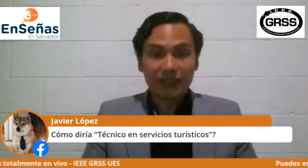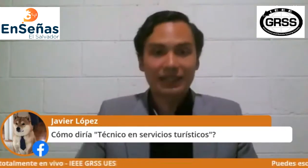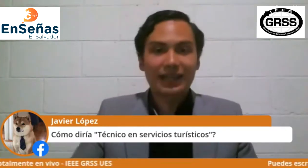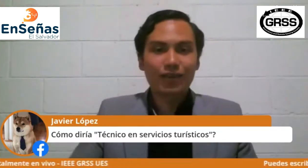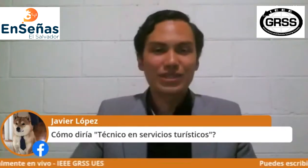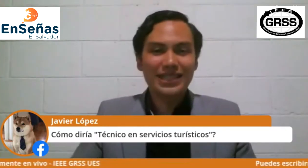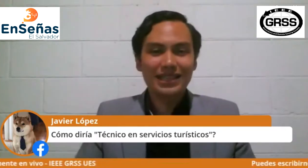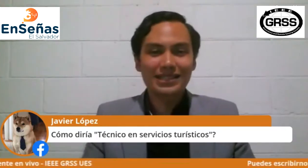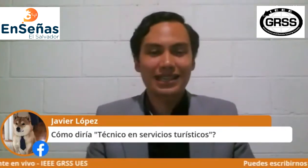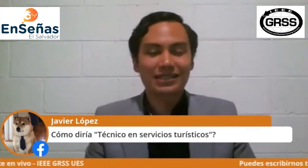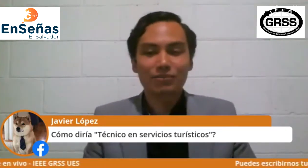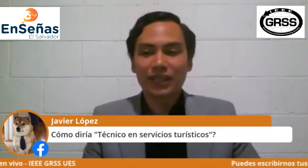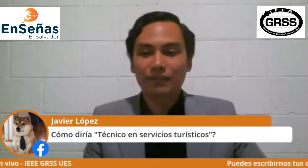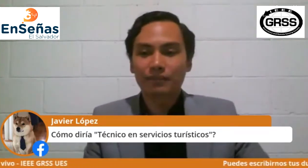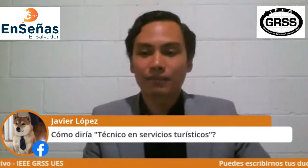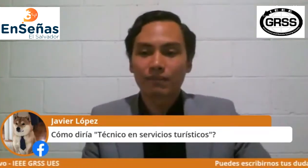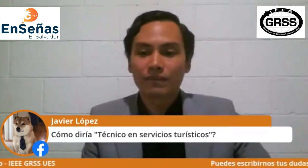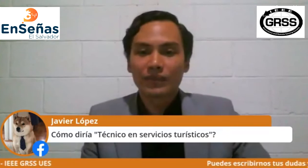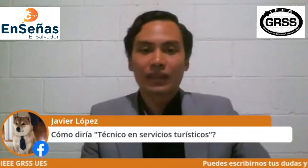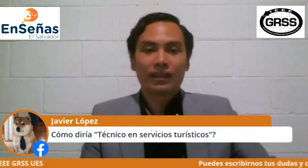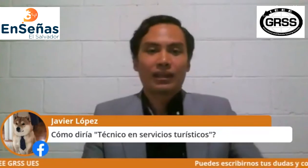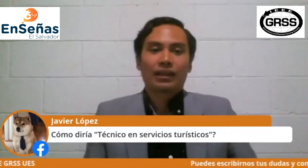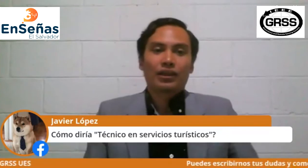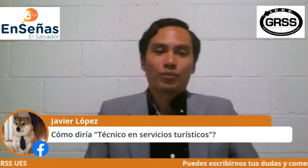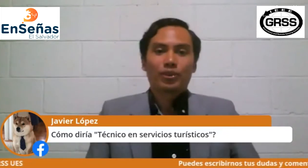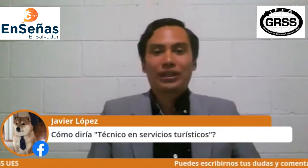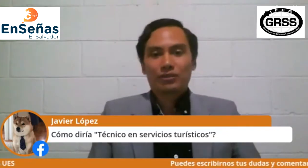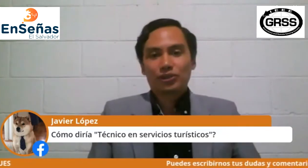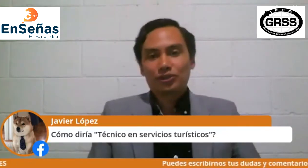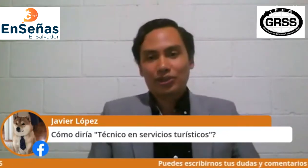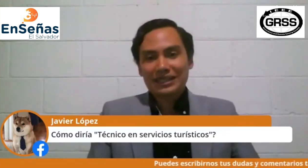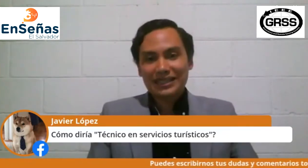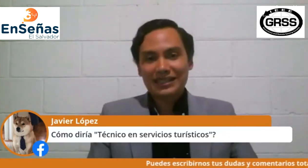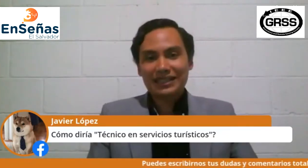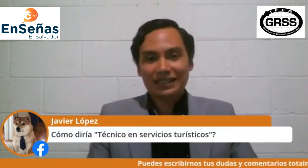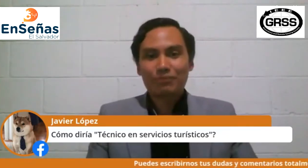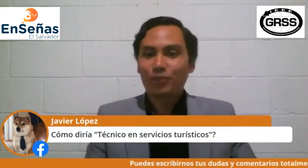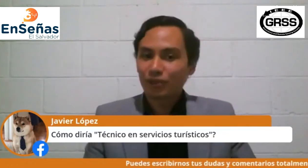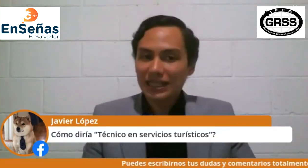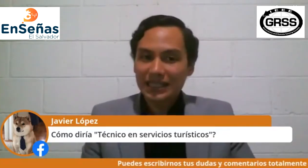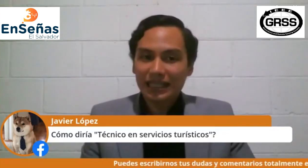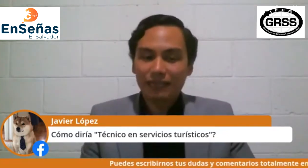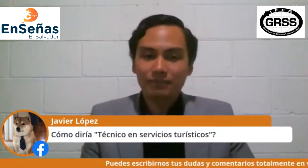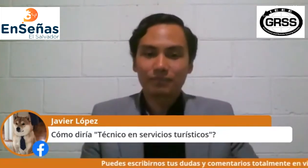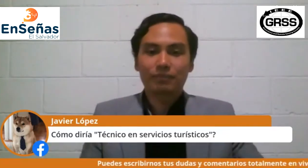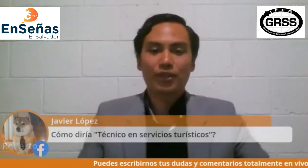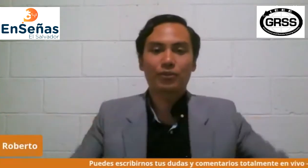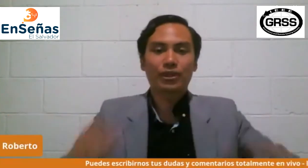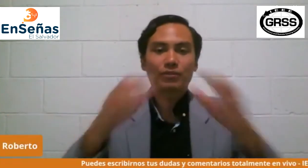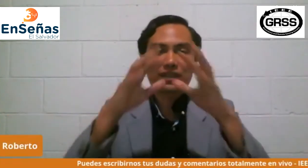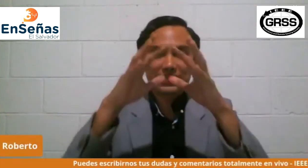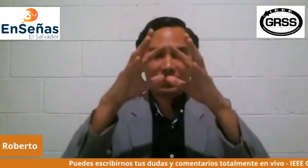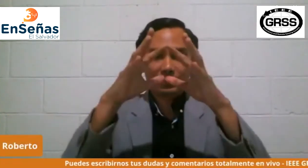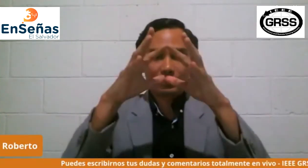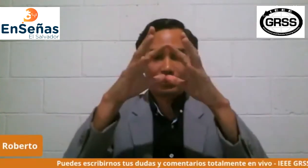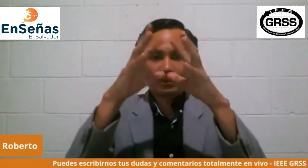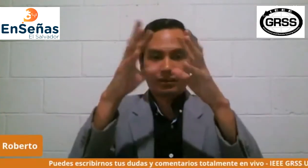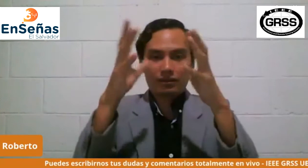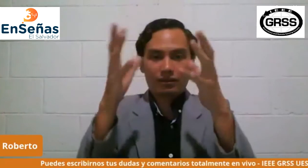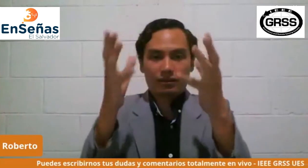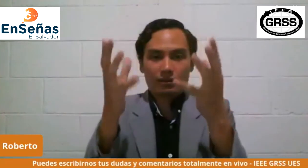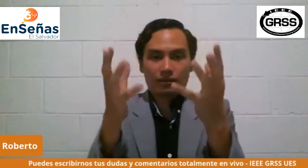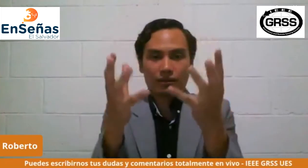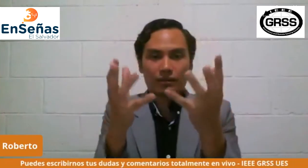A ver, geociencias también. Pues digamos, no existe tampoco la seña, pero podríamos decir